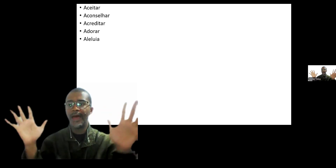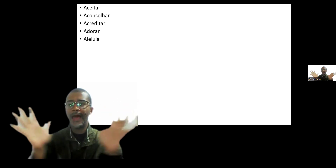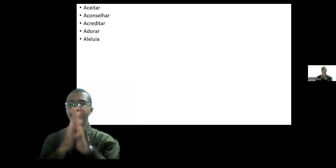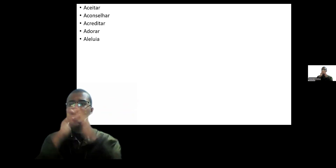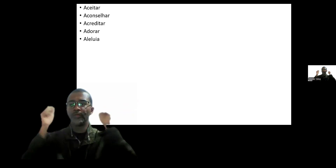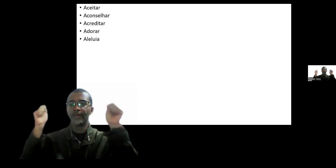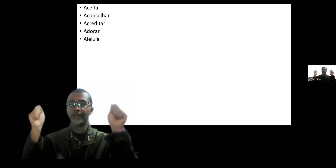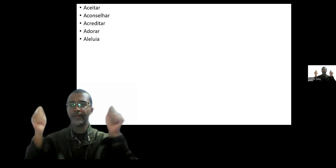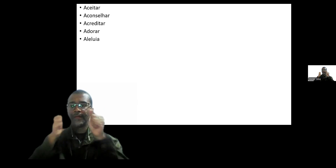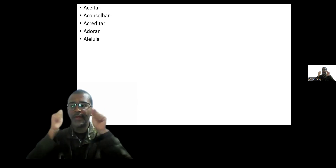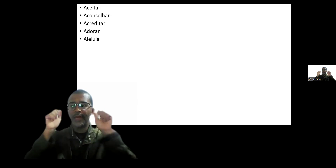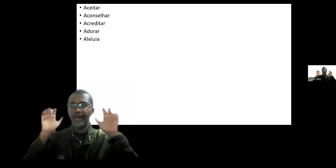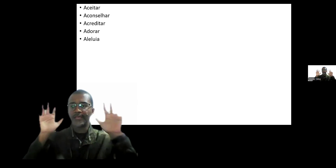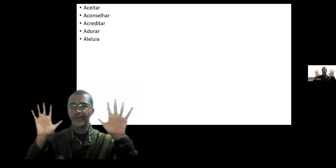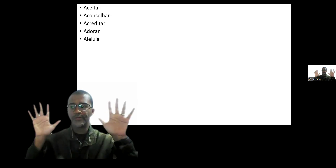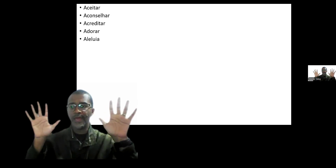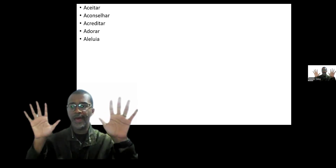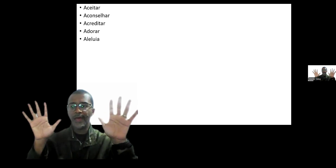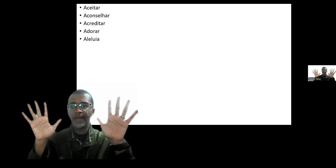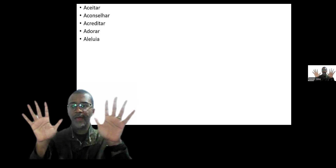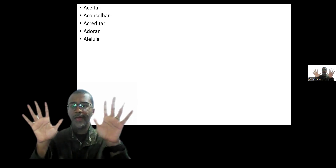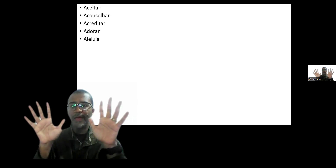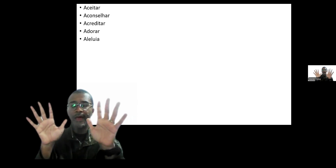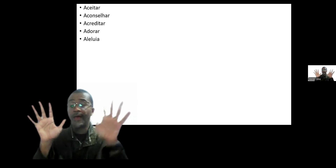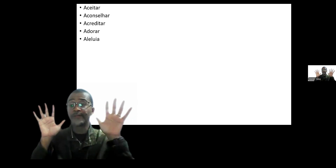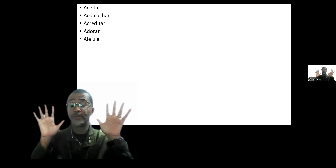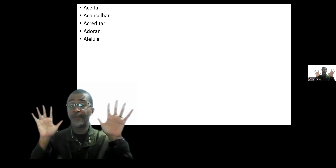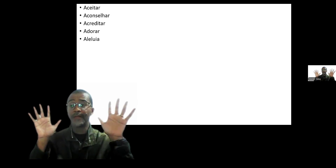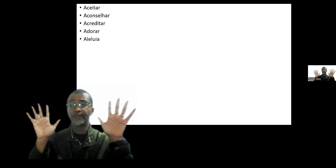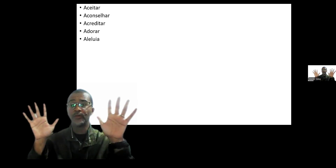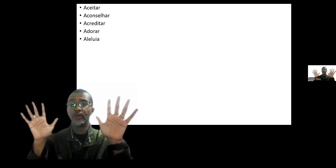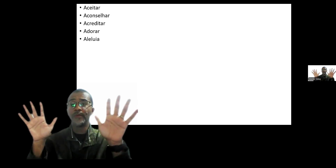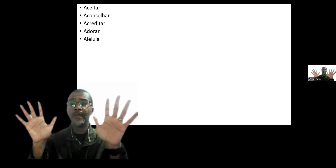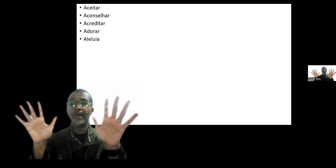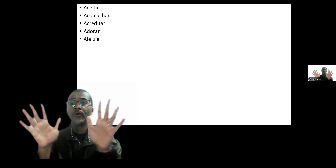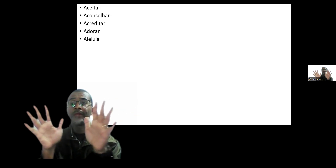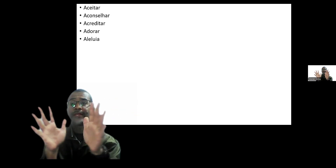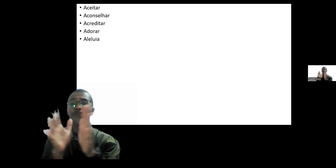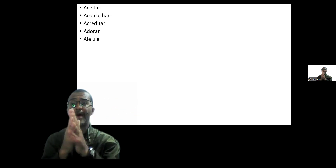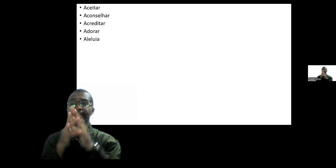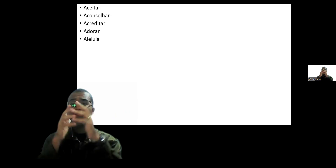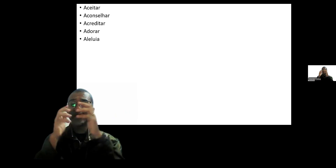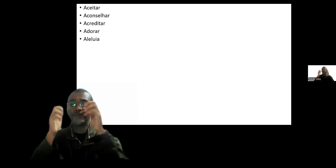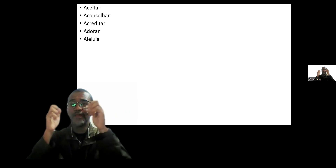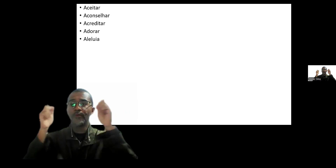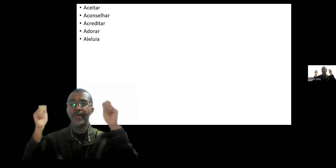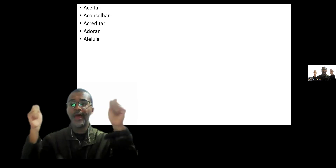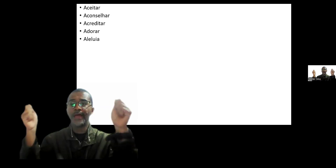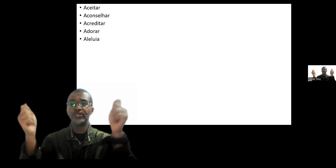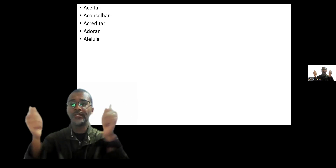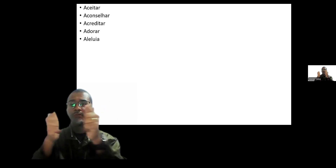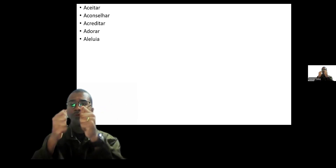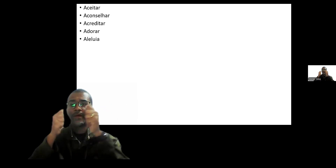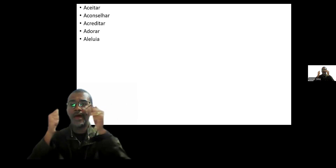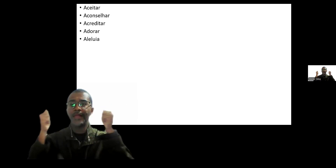ó, aleluia. As mãos em A, as mãos abertas, perdoe-me. Quando elas batem, elas ficam em